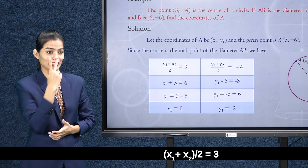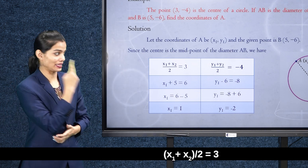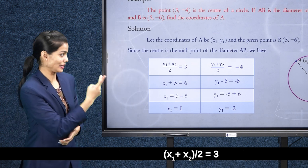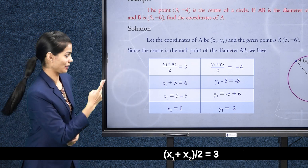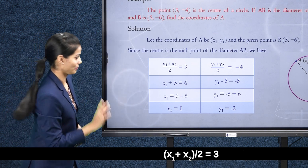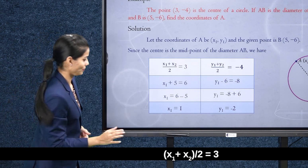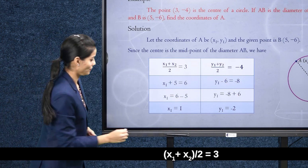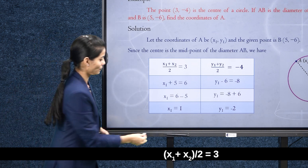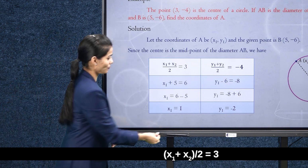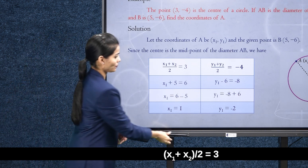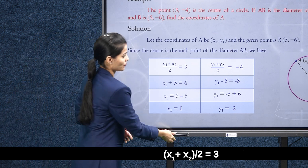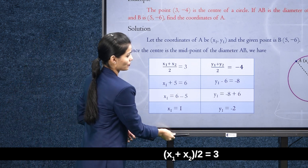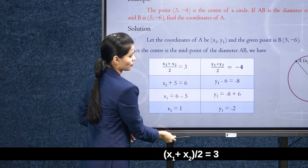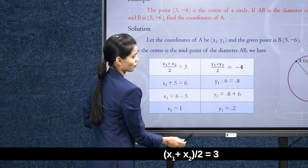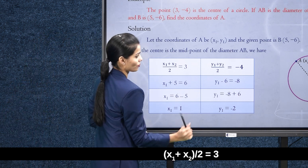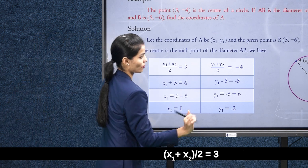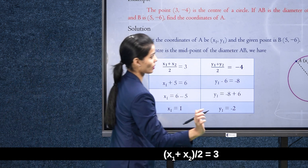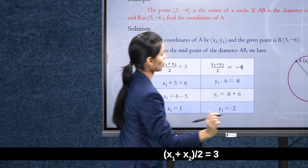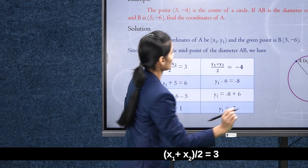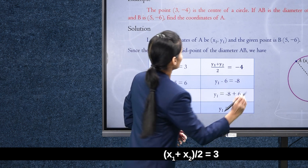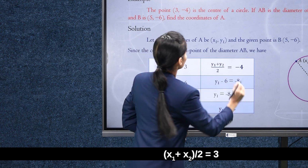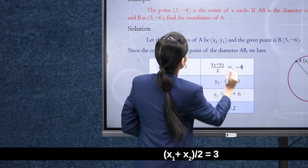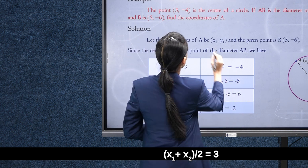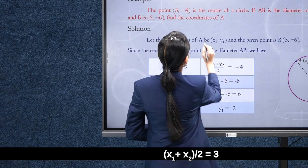x1 ప్లస్ x2 బై 2 ఈజ్ ఈక్వల్ టు 3.